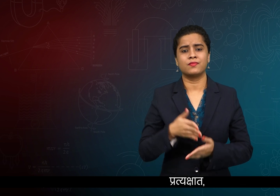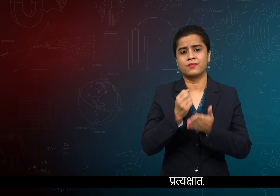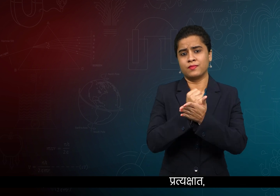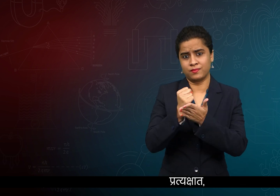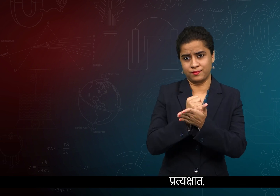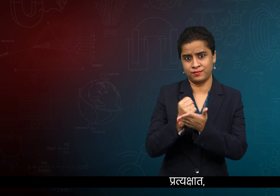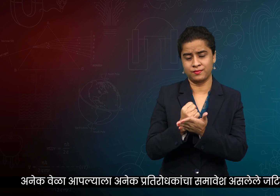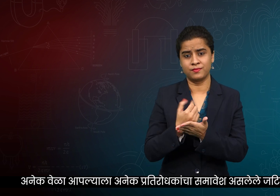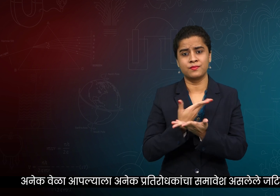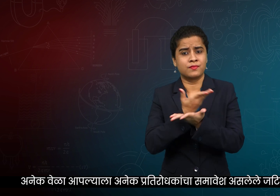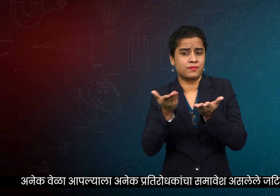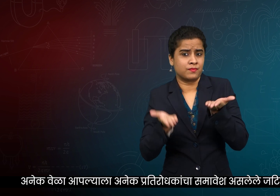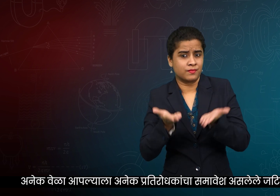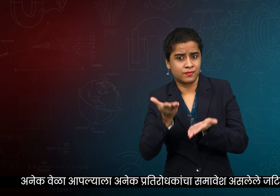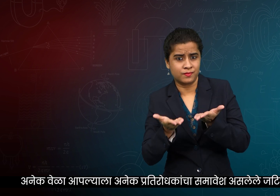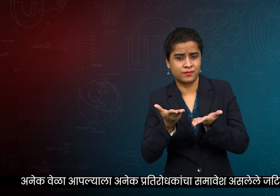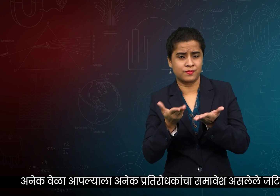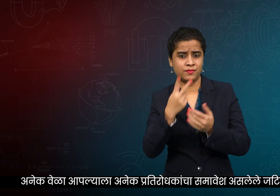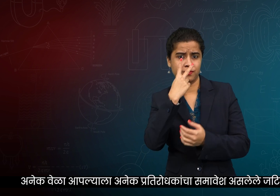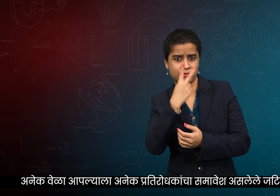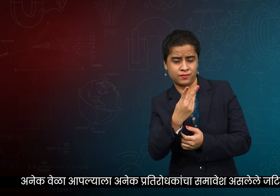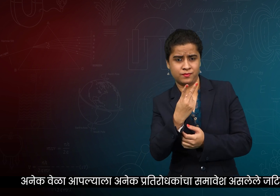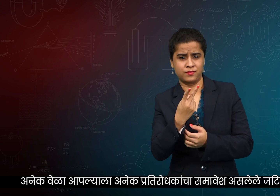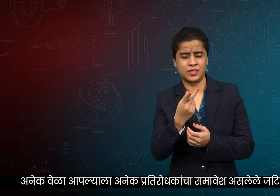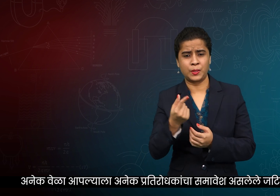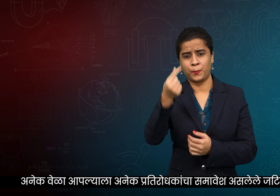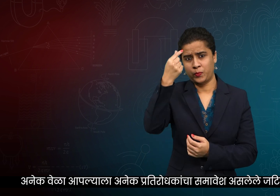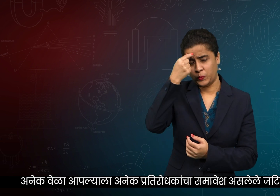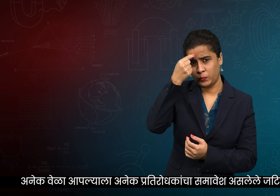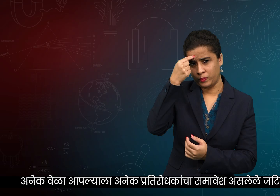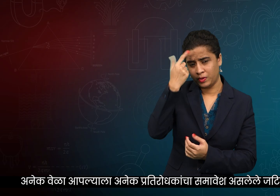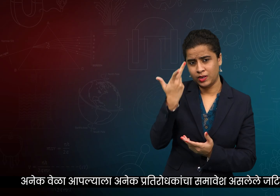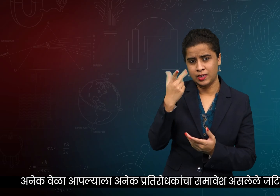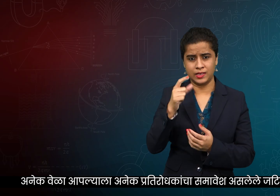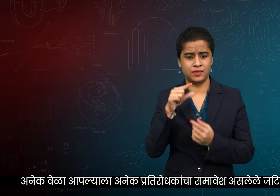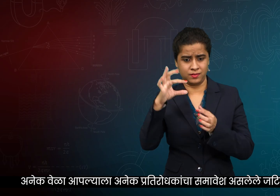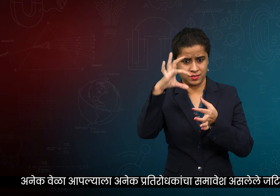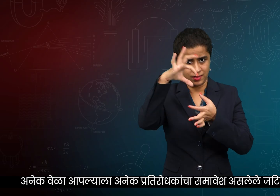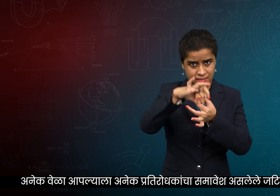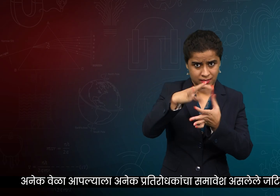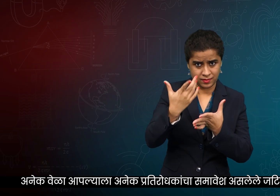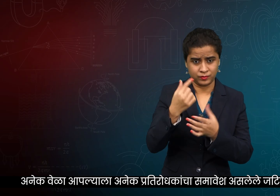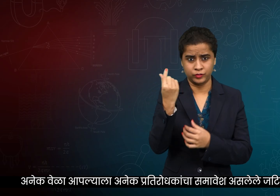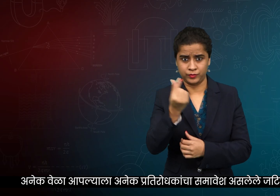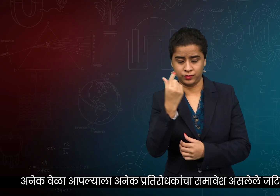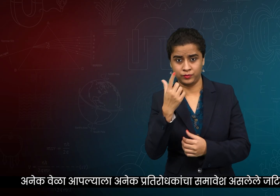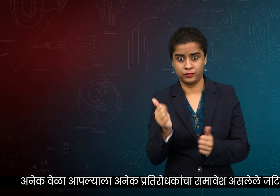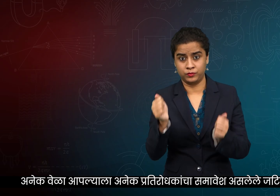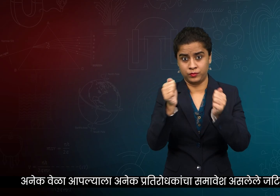प्रत्यक्षात अनेक वेळा आपल्याला अनेक प्रतिरोधकांचा समावेश असलेले जटिल परिपथ दिसतात.